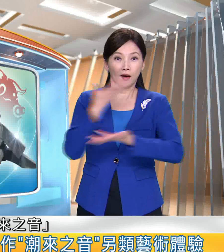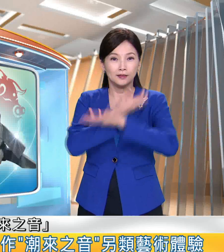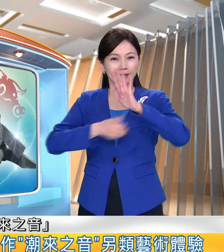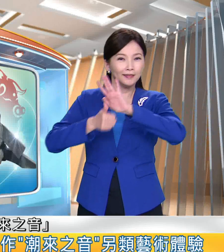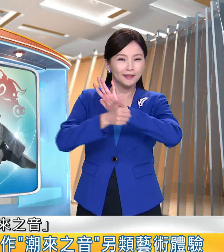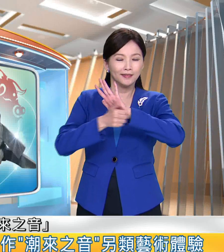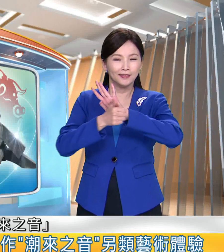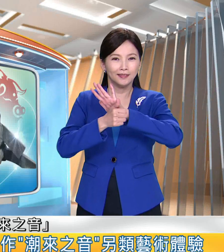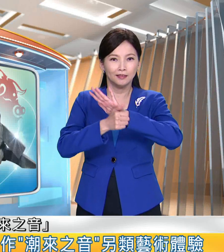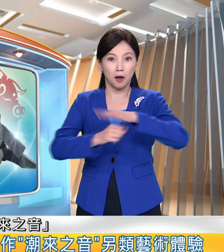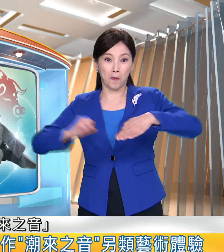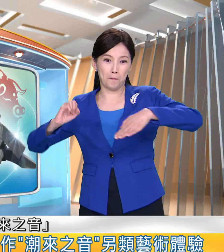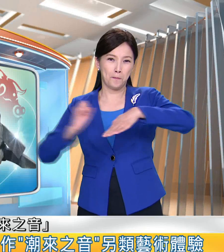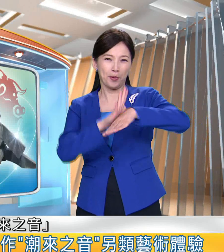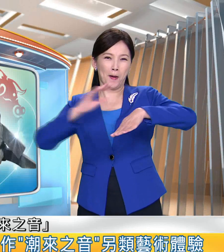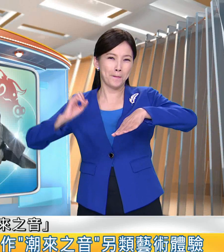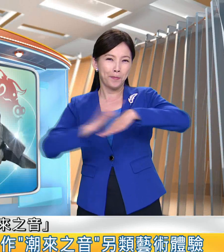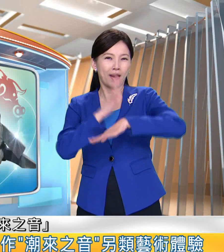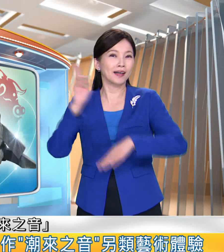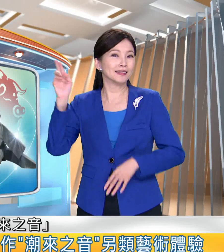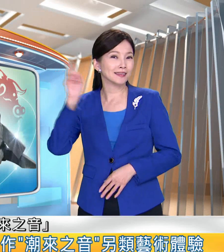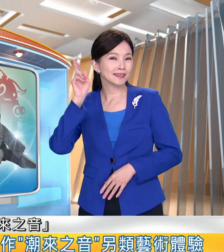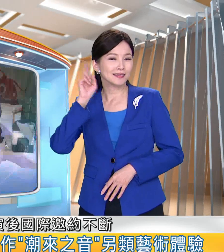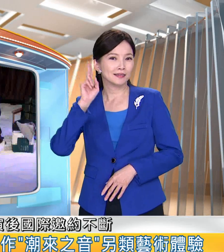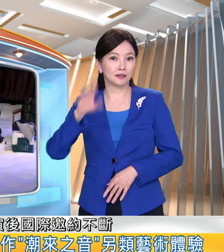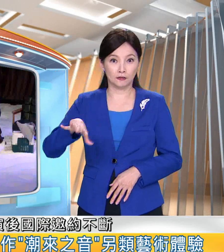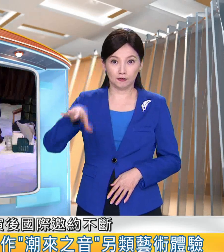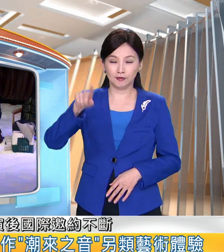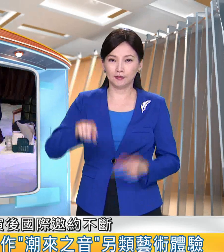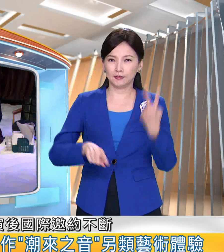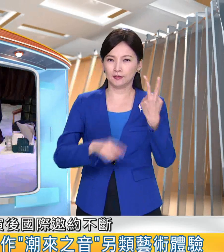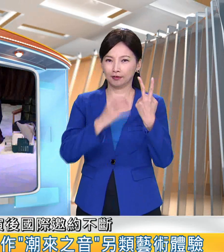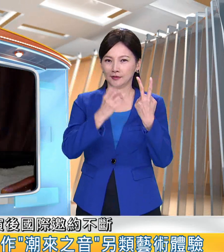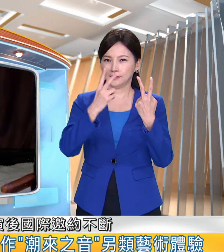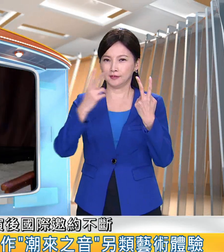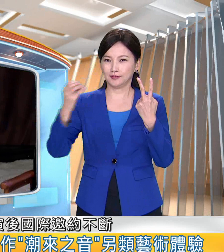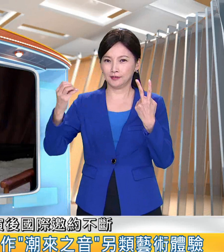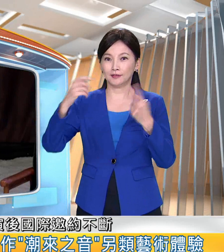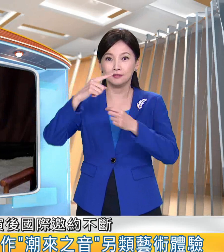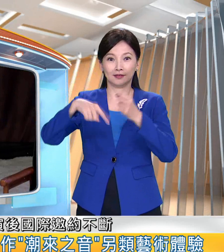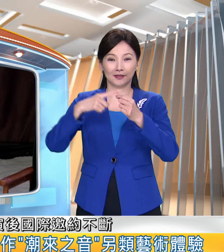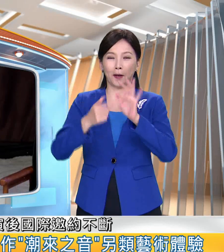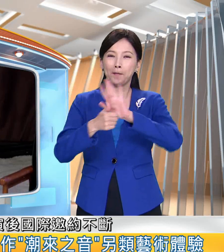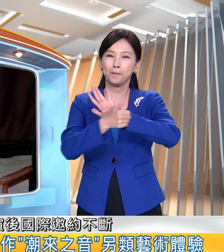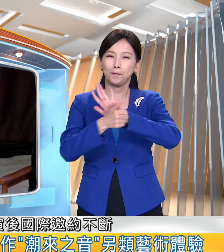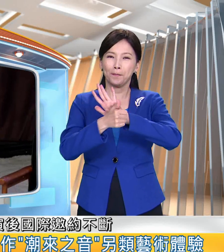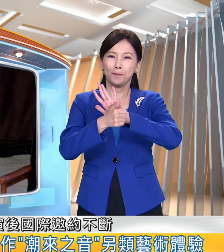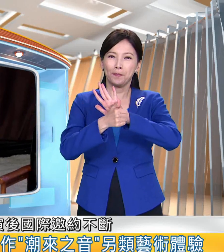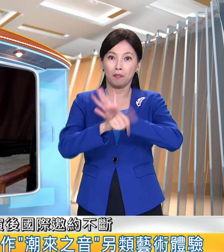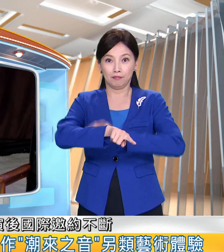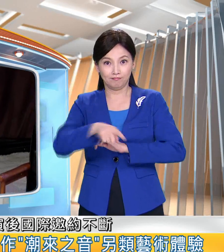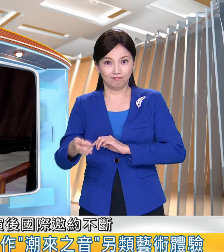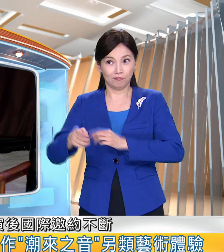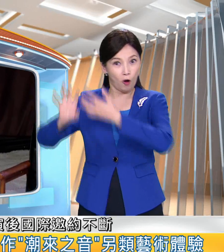舞台作品《潮来之音》在2020年首演后，国际邀约不